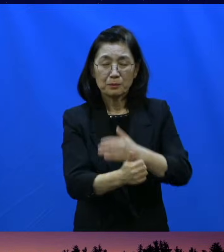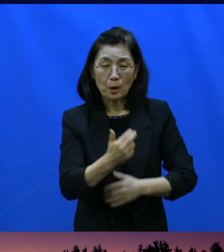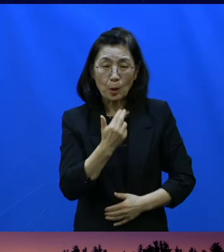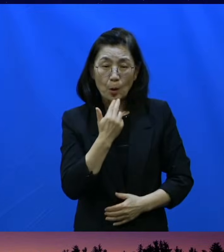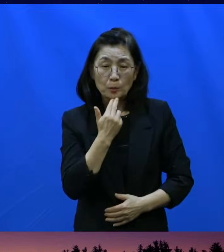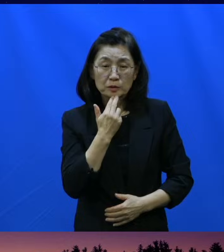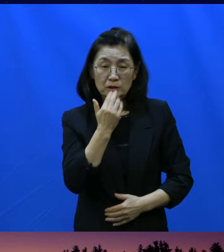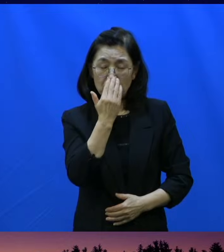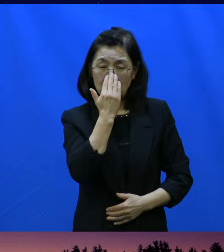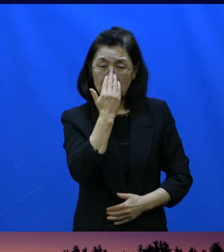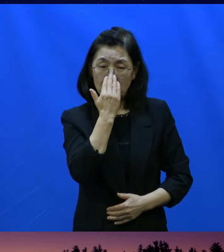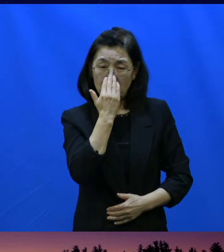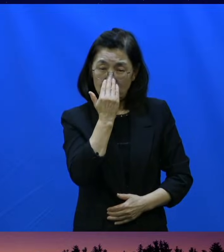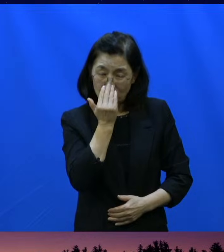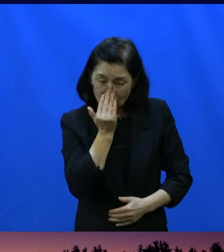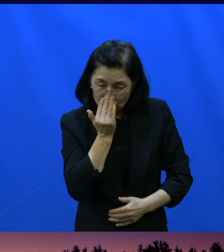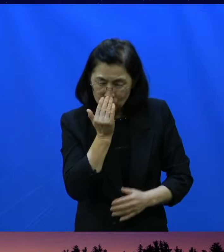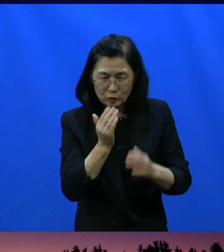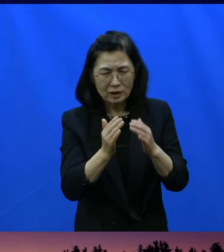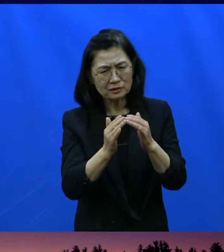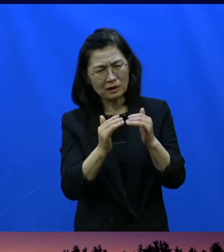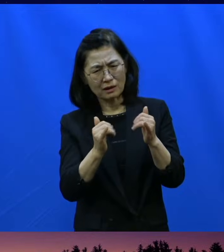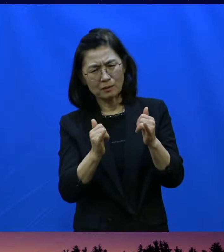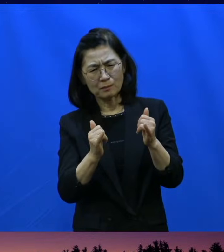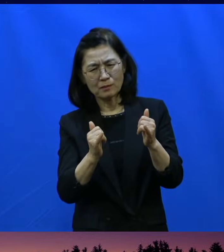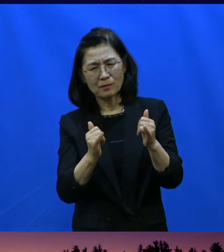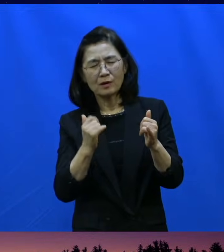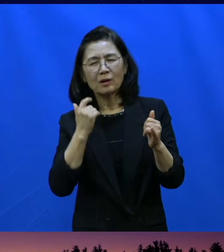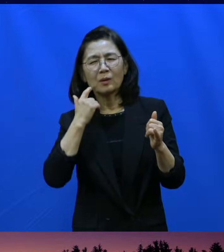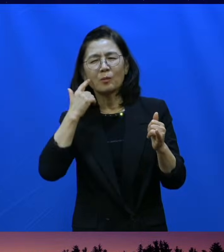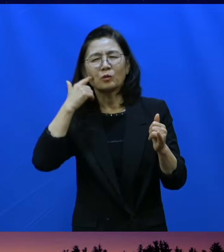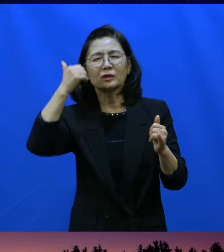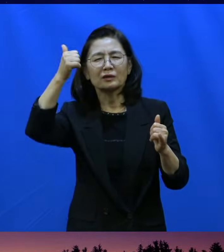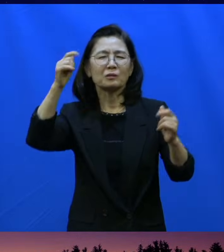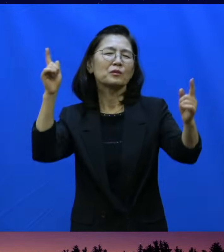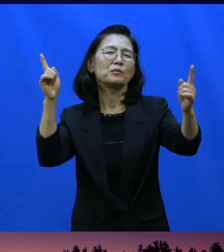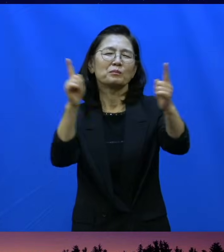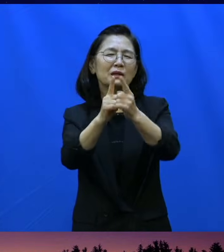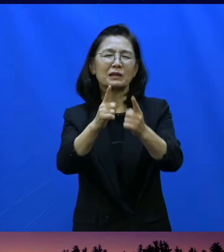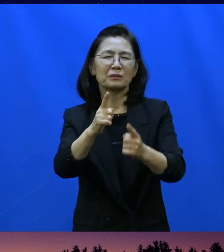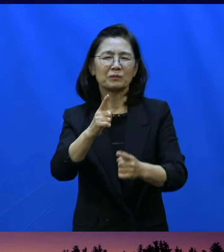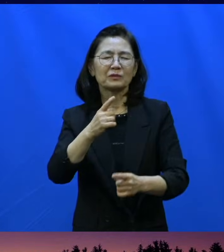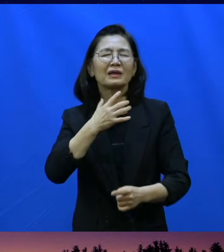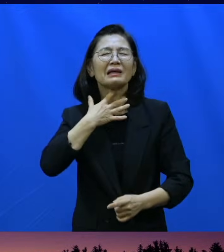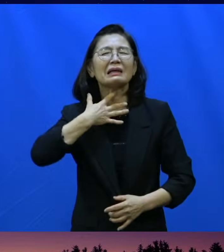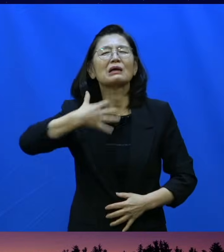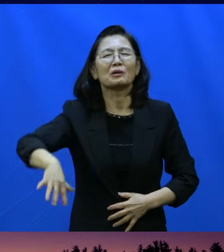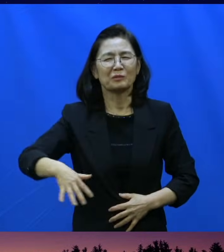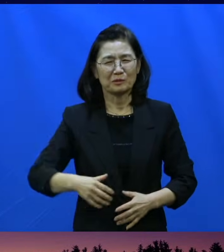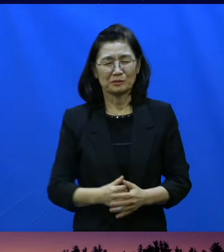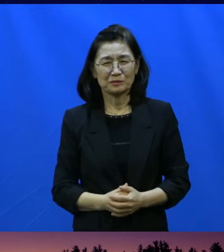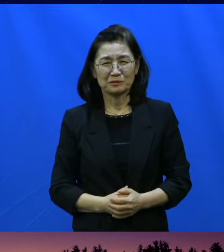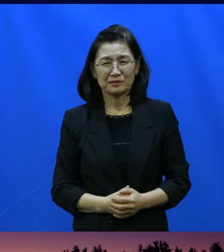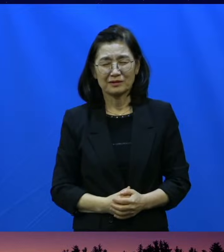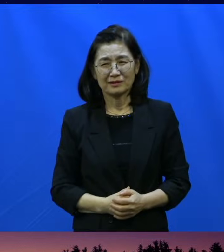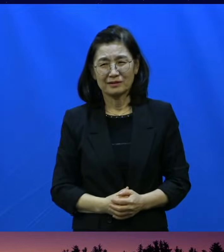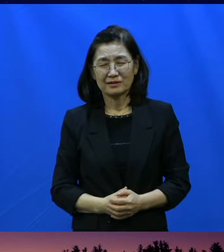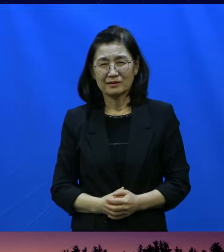난 못 만나봤어요. 아직 못 만나봤어요. 못 만나봤어요.